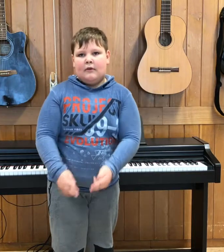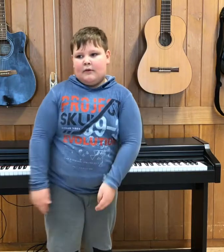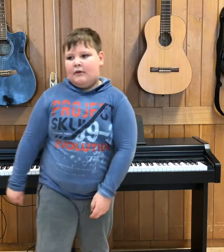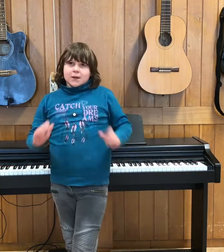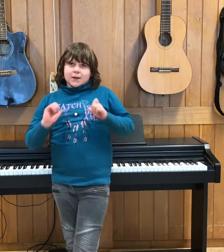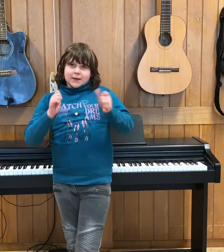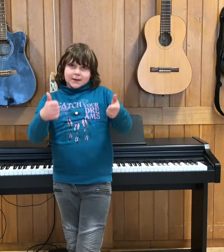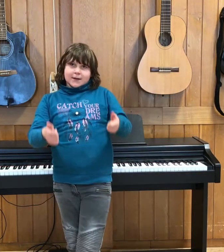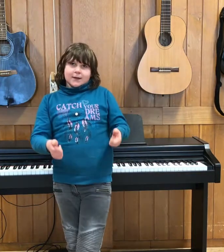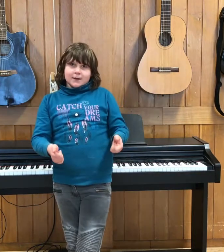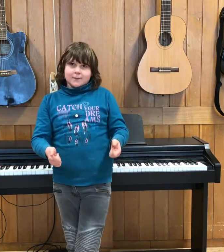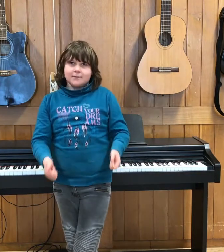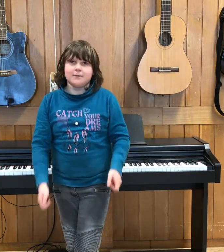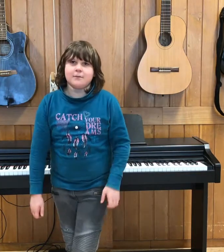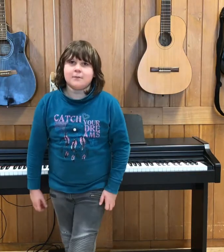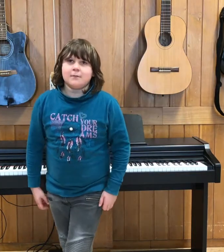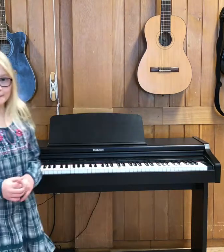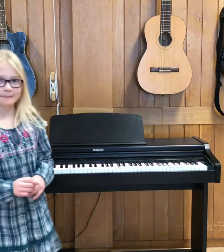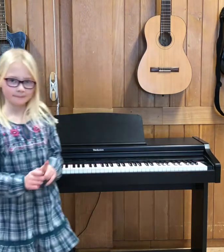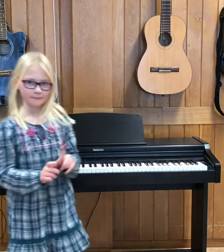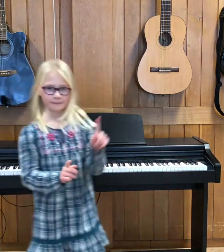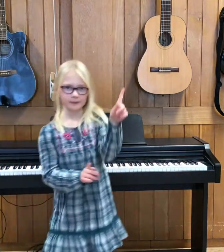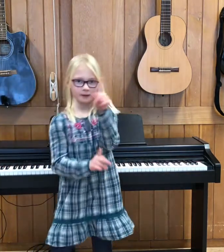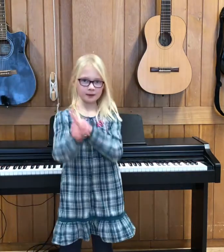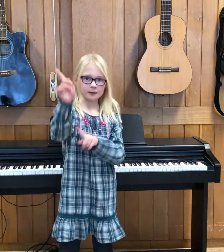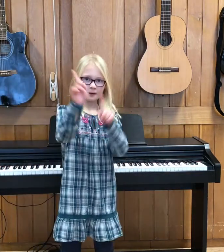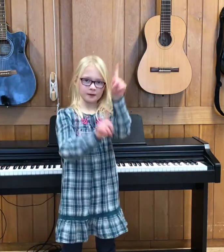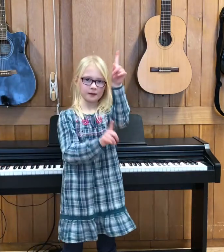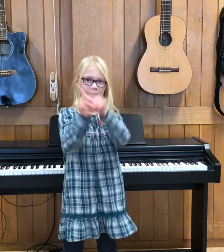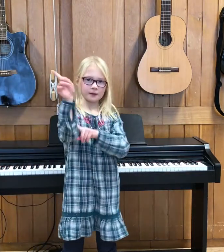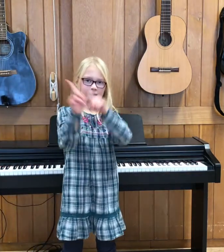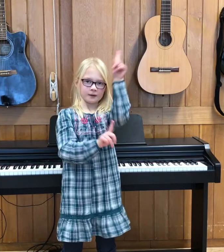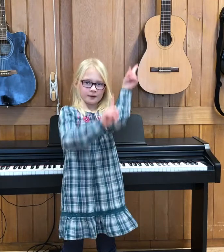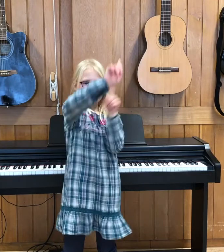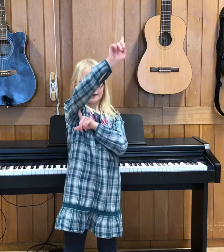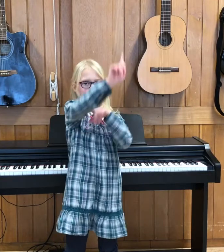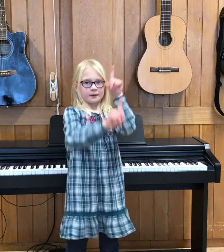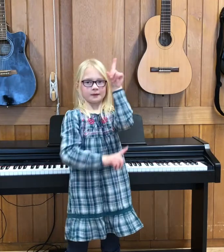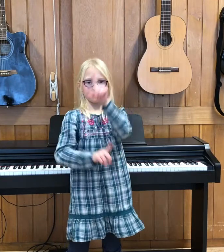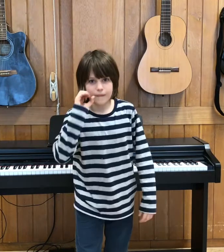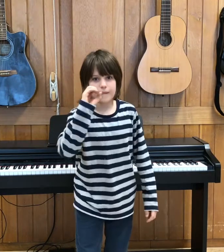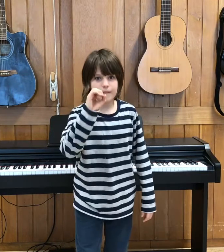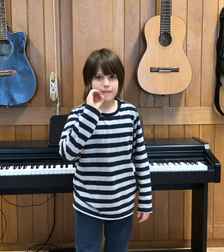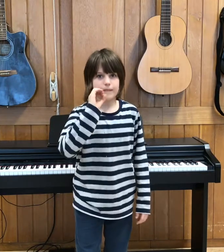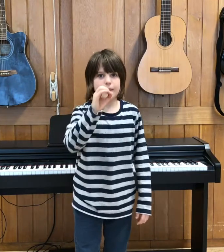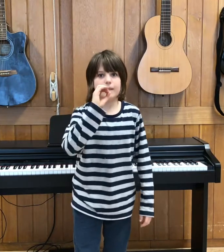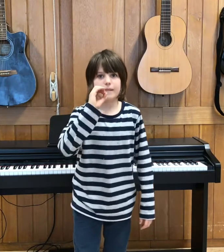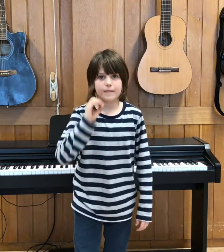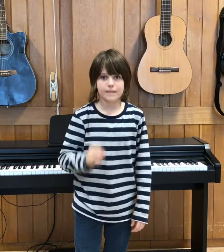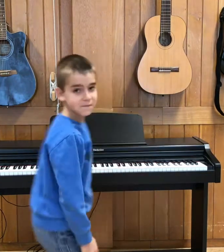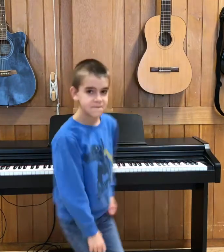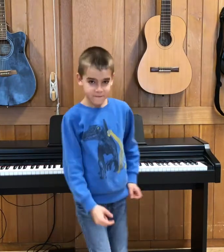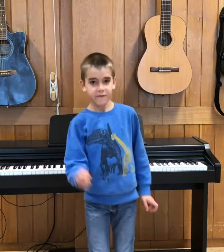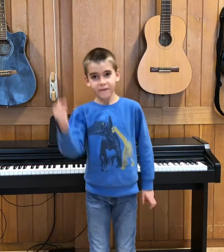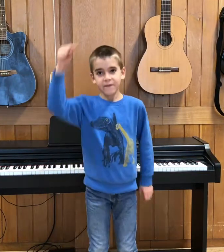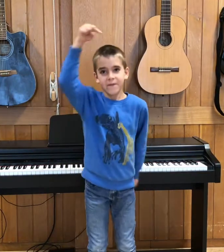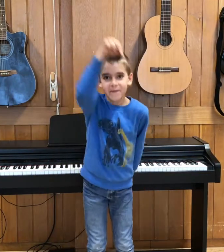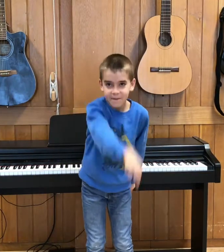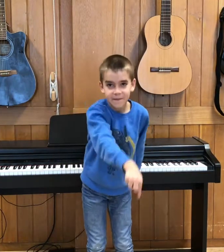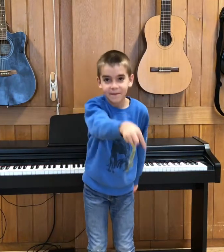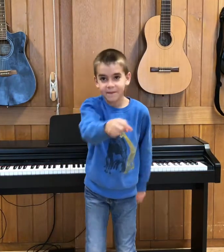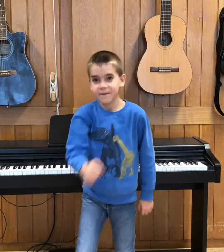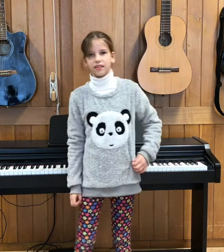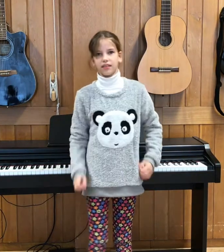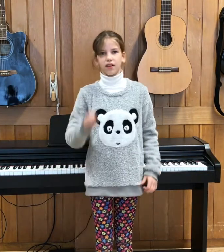Lass uns leben wie ein Feuerwerk, Feuerwerk Als